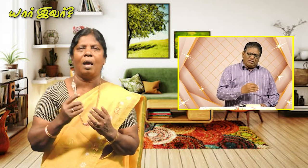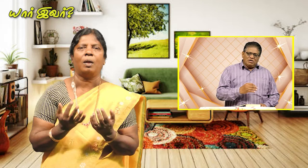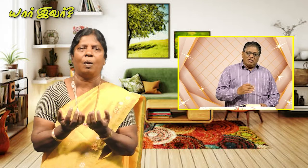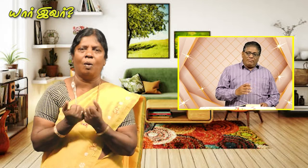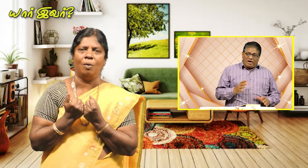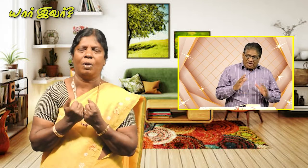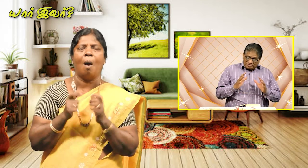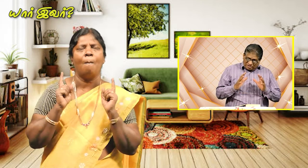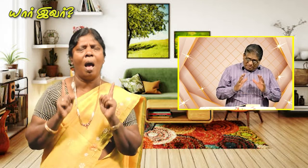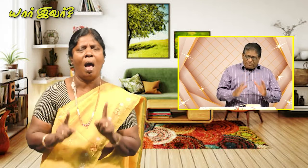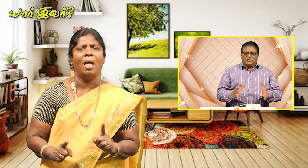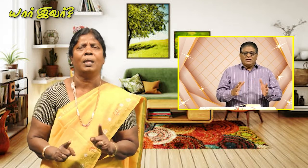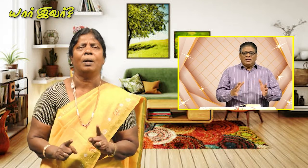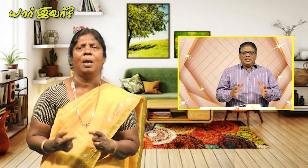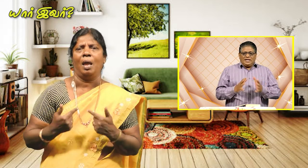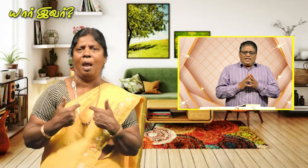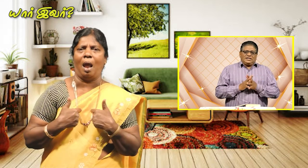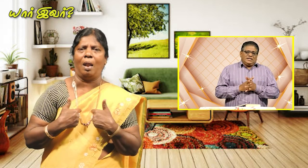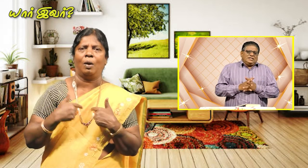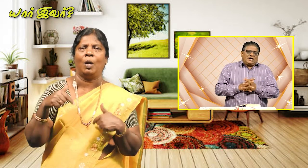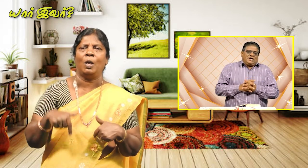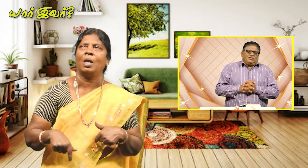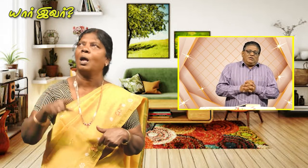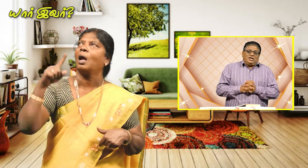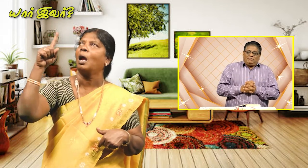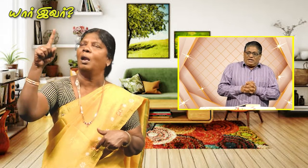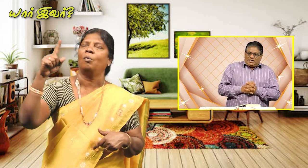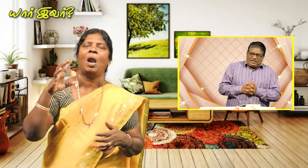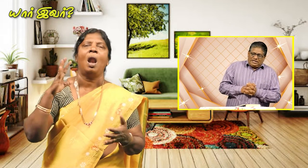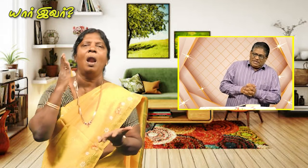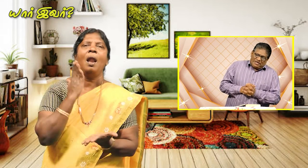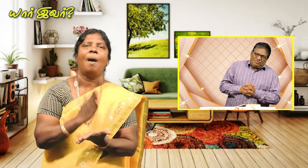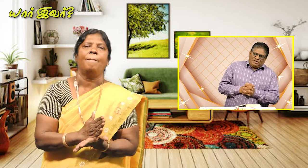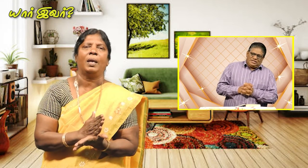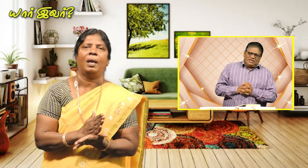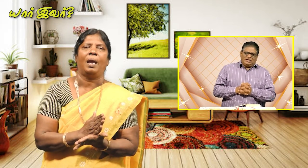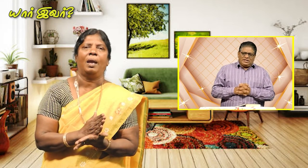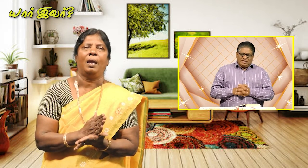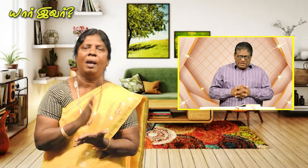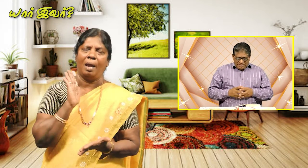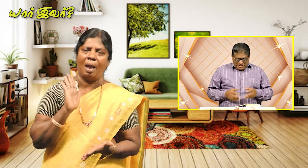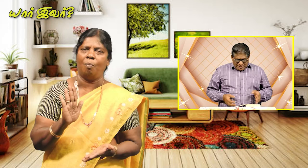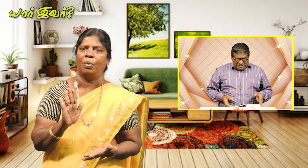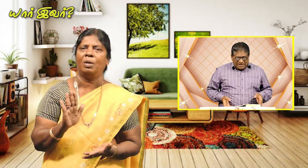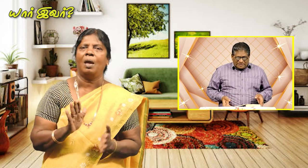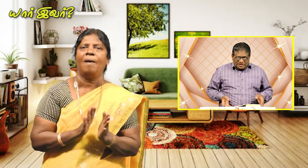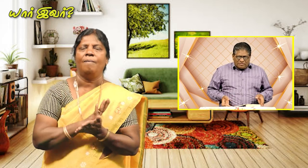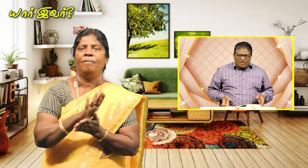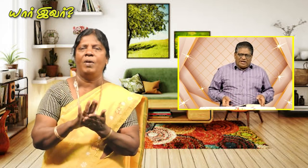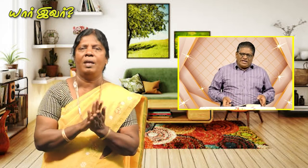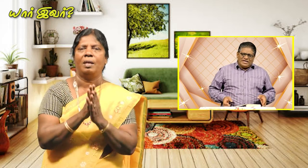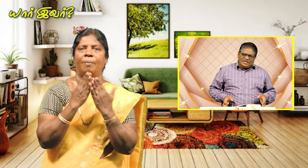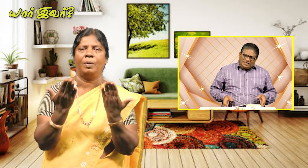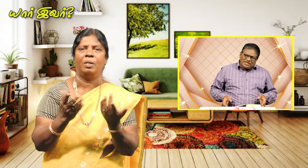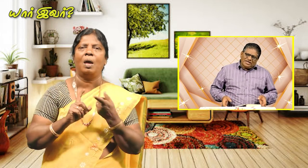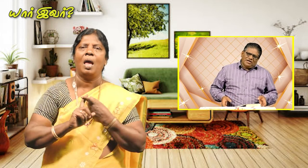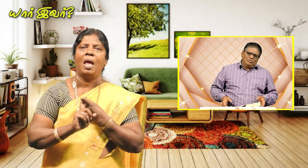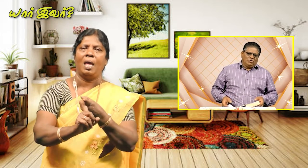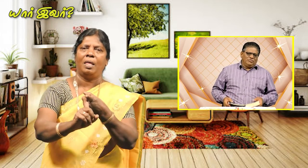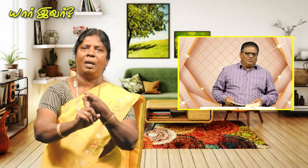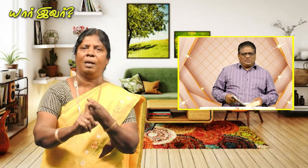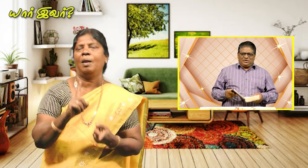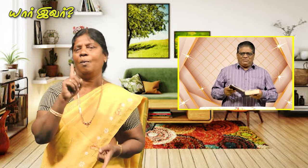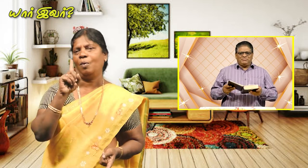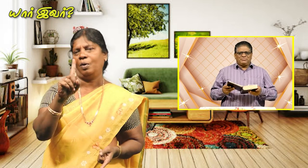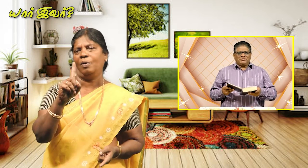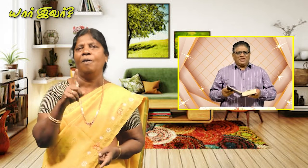கொள்வதற்கு மாத்திரம் எனக்கு இந்த கடவுள் நம்பிக்கை என்பது இந்த திருமறை எதிர்க்கிற